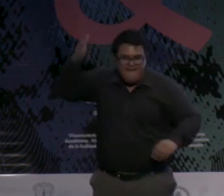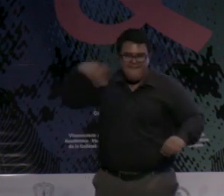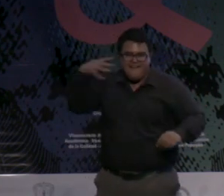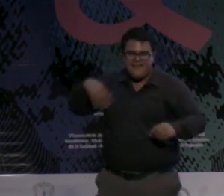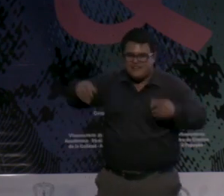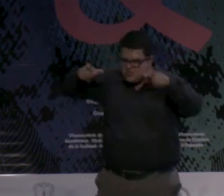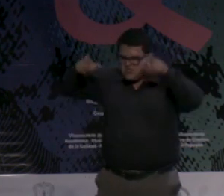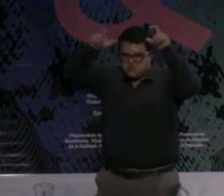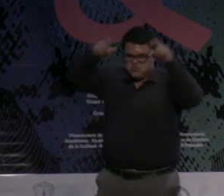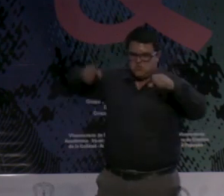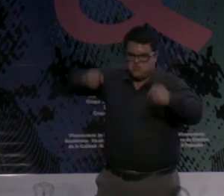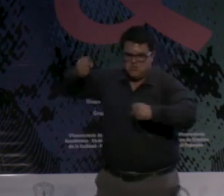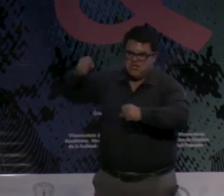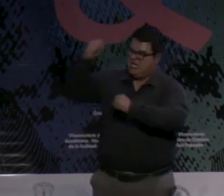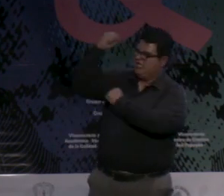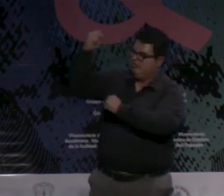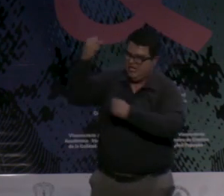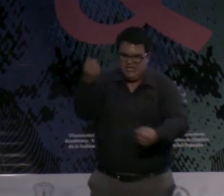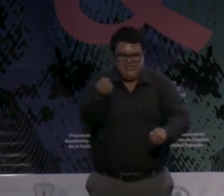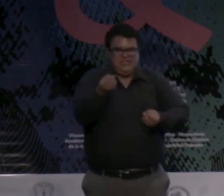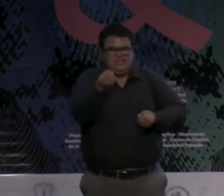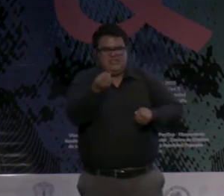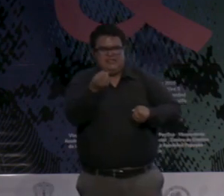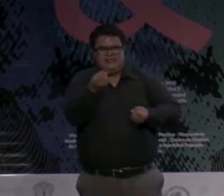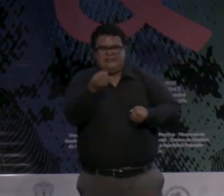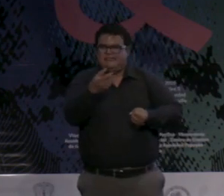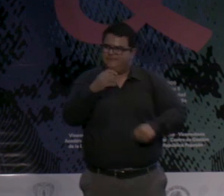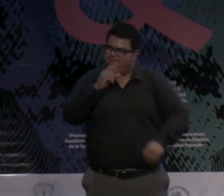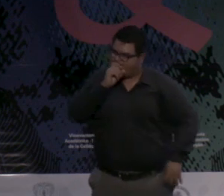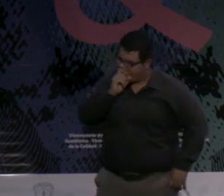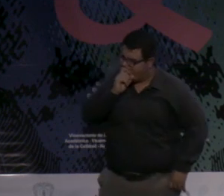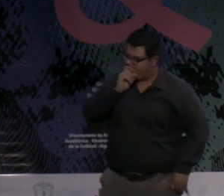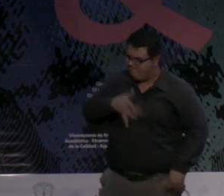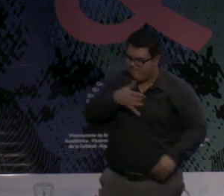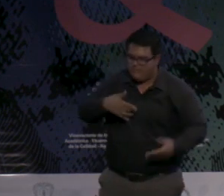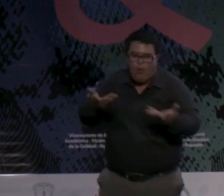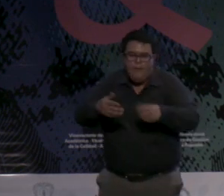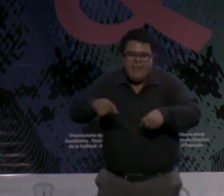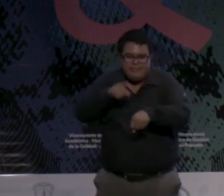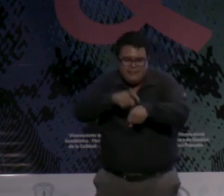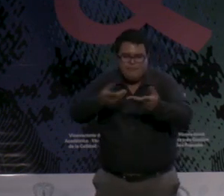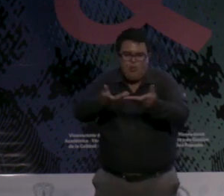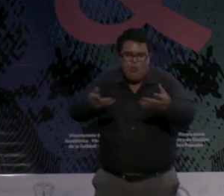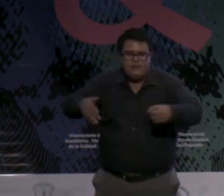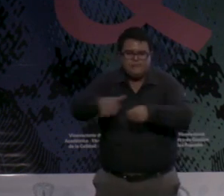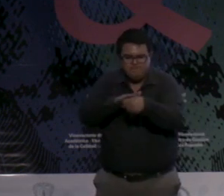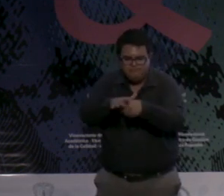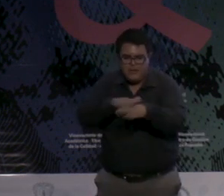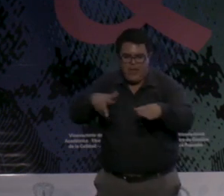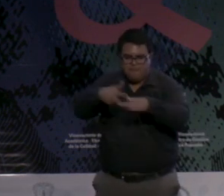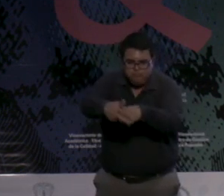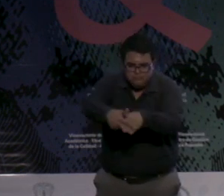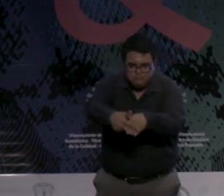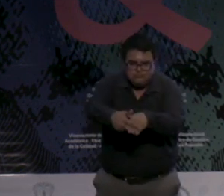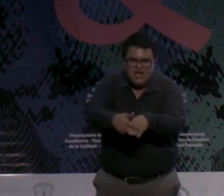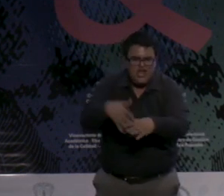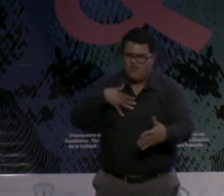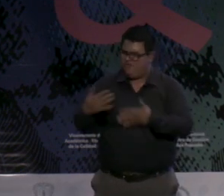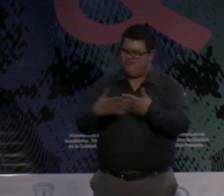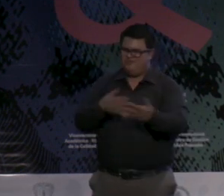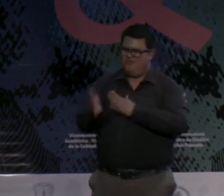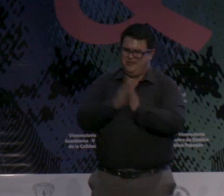expropiaciones. Y por supuesto que cuando las miro en esa clave, vuelvo a decir, son la obra de la vida, son el arte, pero de nuevo vuelvo a